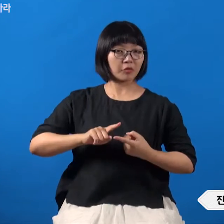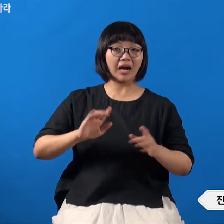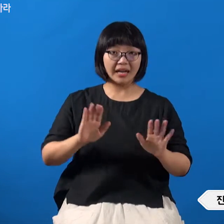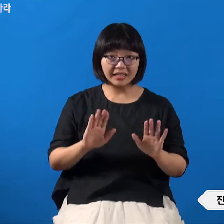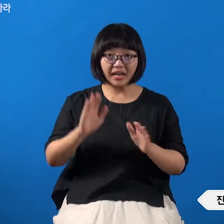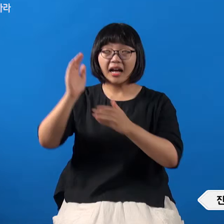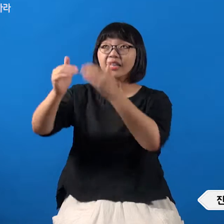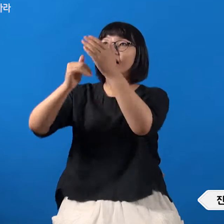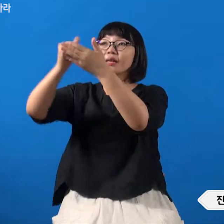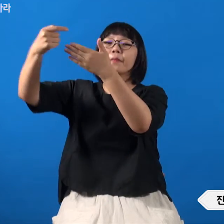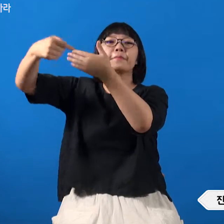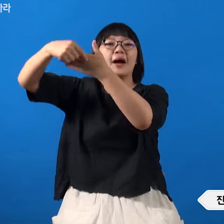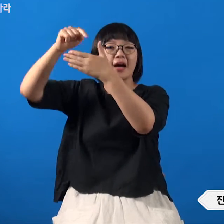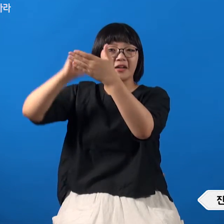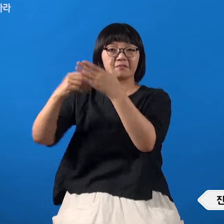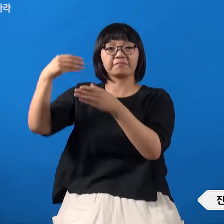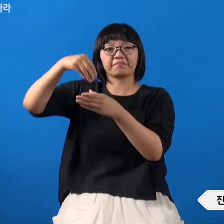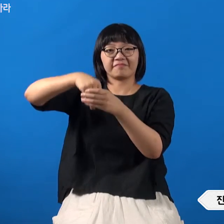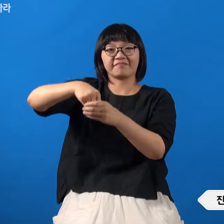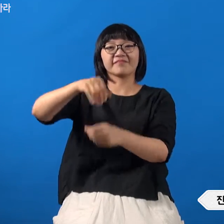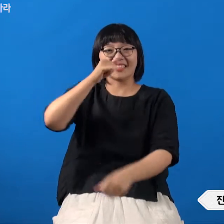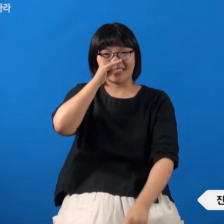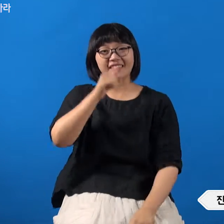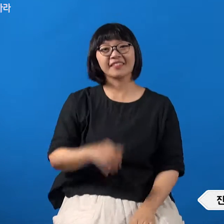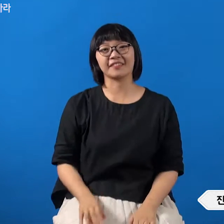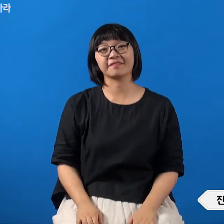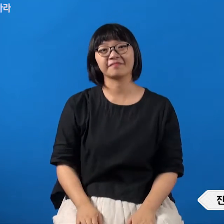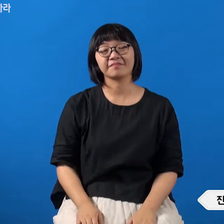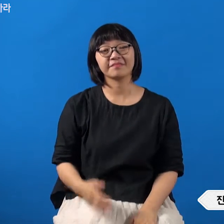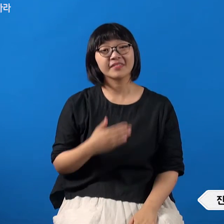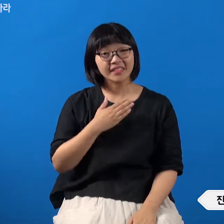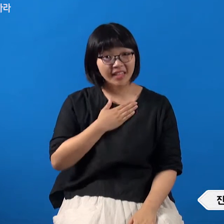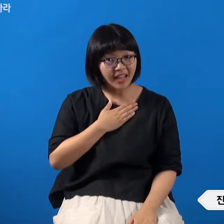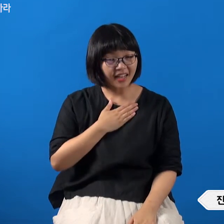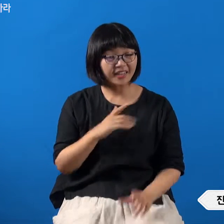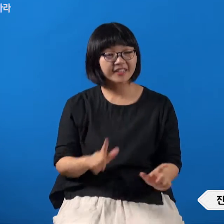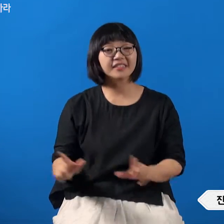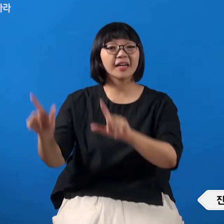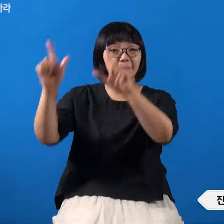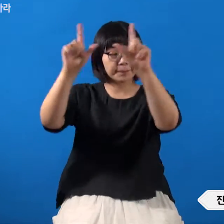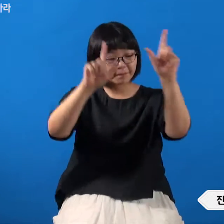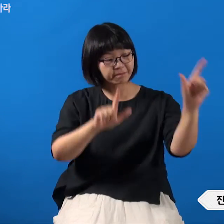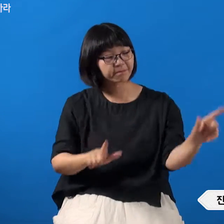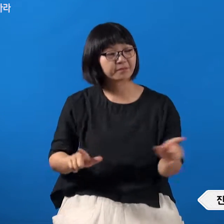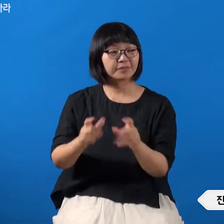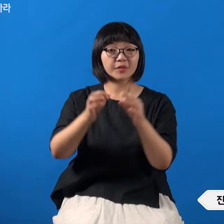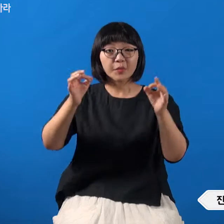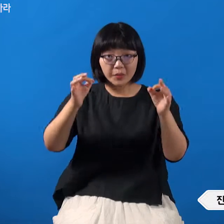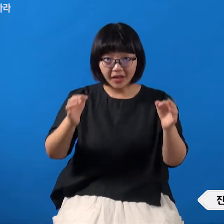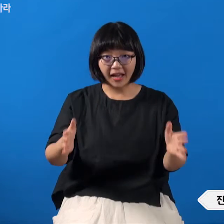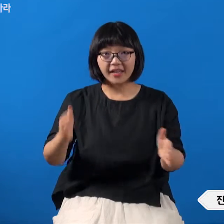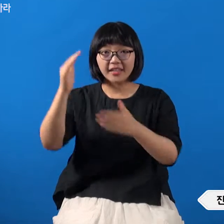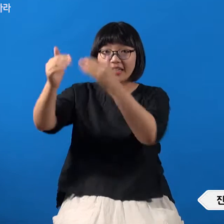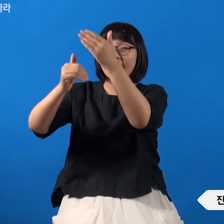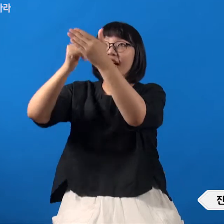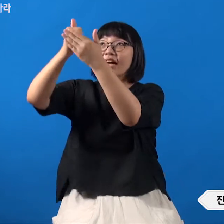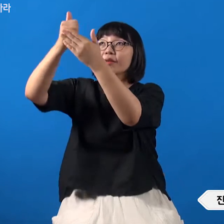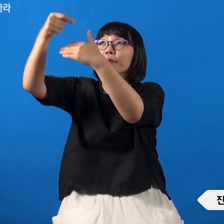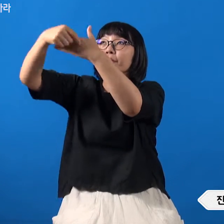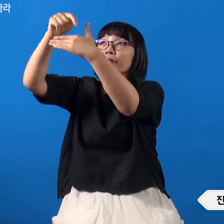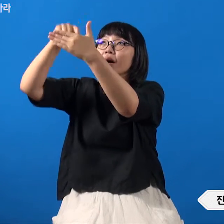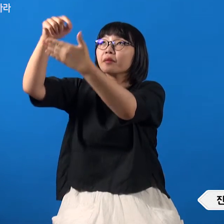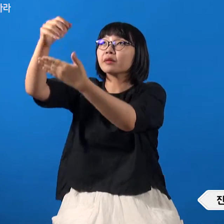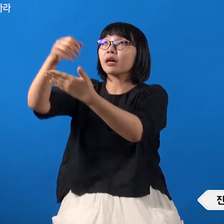말씀하고 있습니다. 우리의 삶 가운데 하나님의 마음이 있는 베품의 삶을 살고